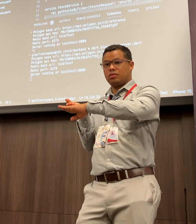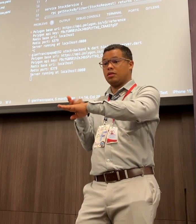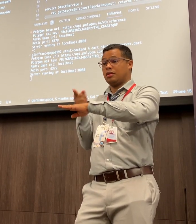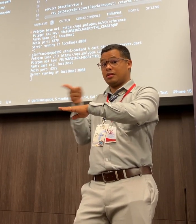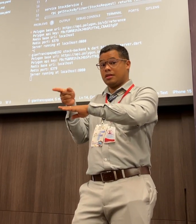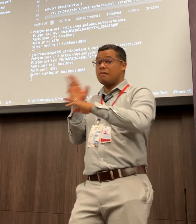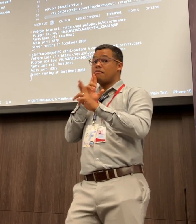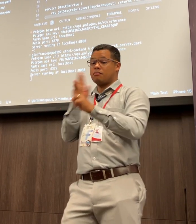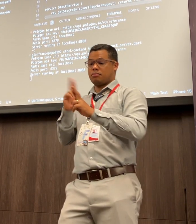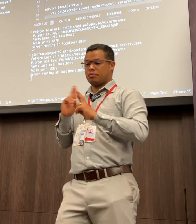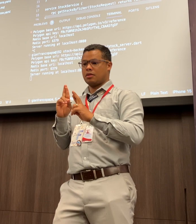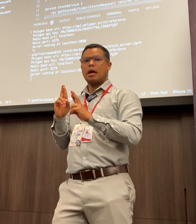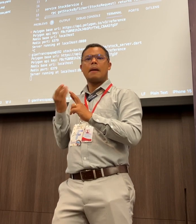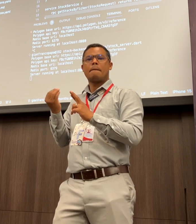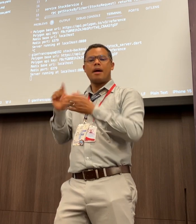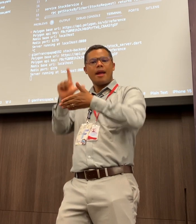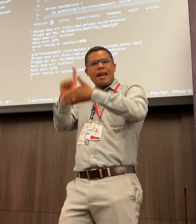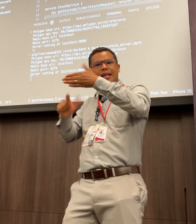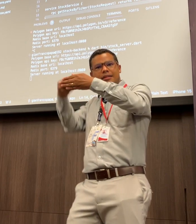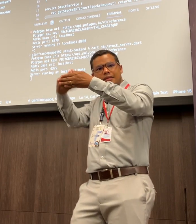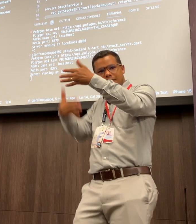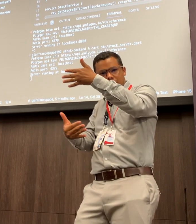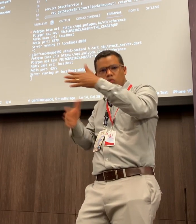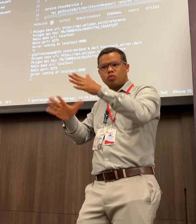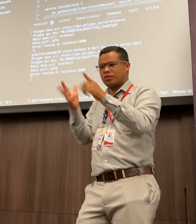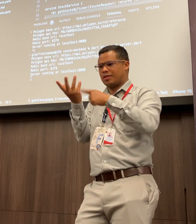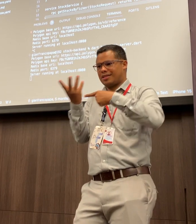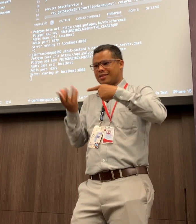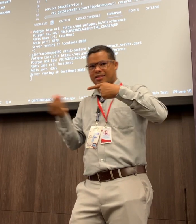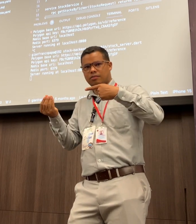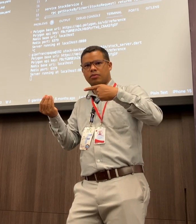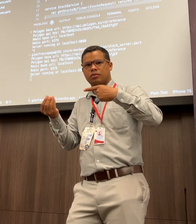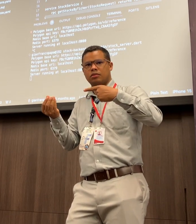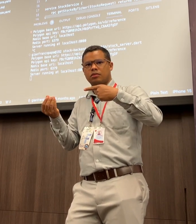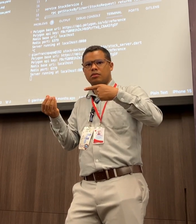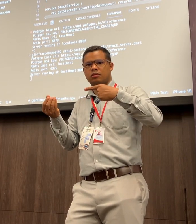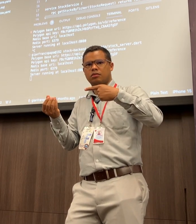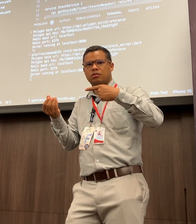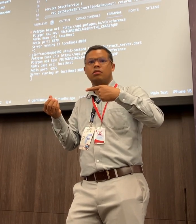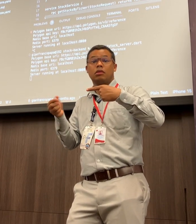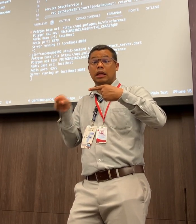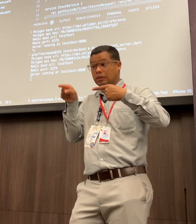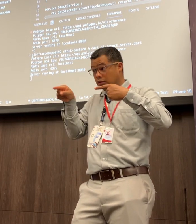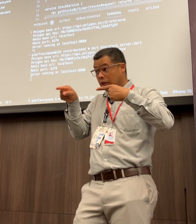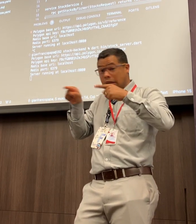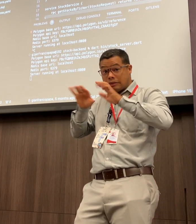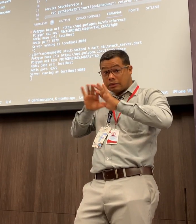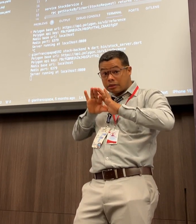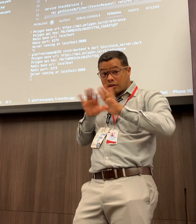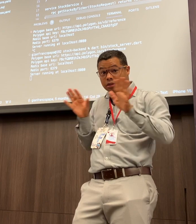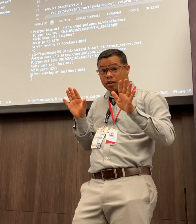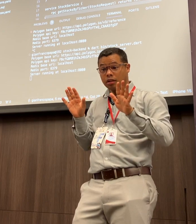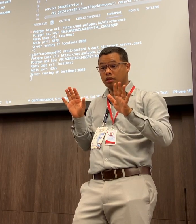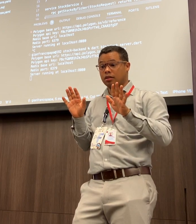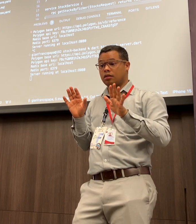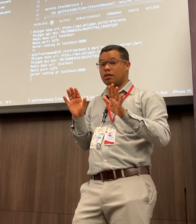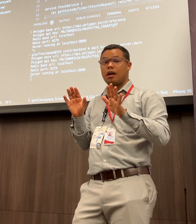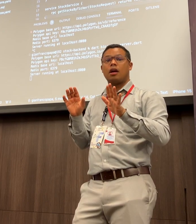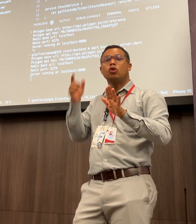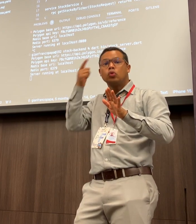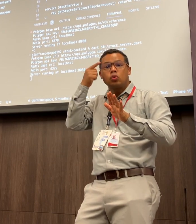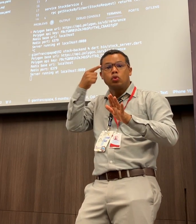es para generar una lista de los distintos tipos, en este caso el stock, ¿no? Y bueno, una vez que decidimos autogenerar